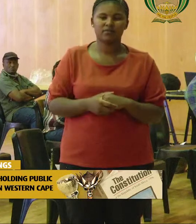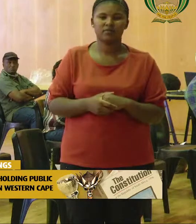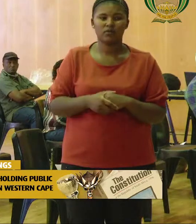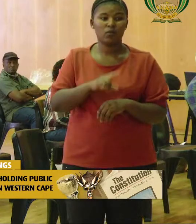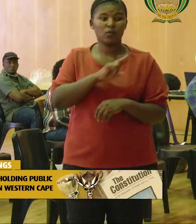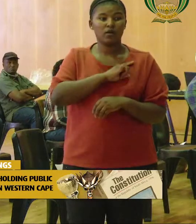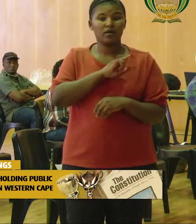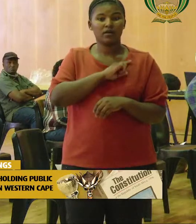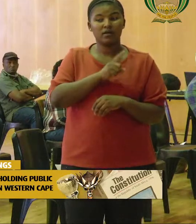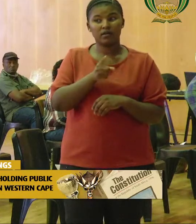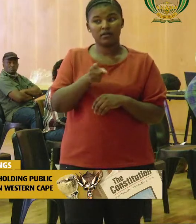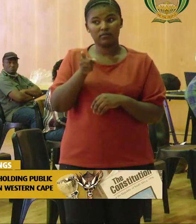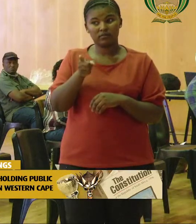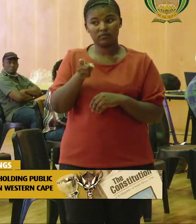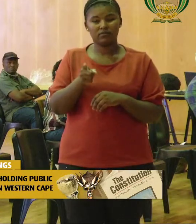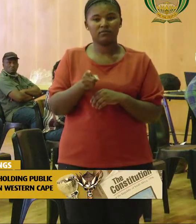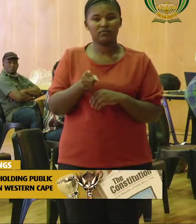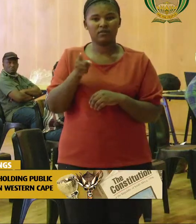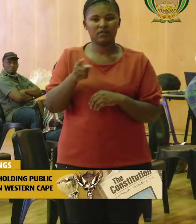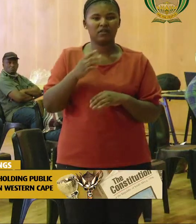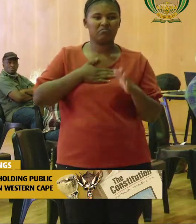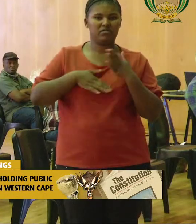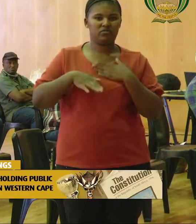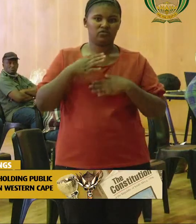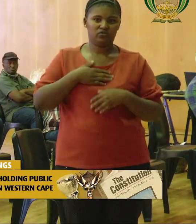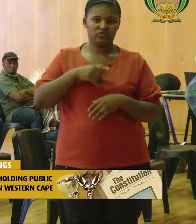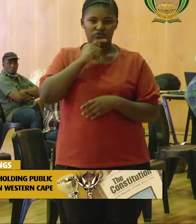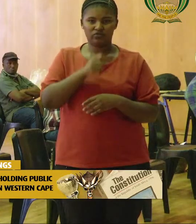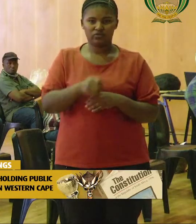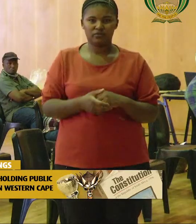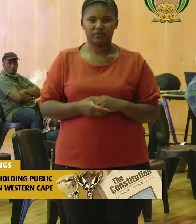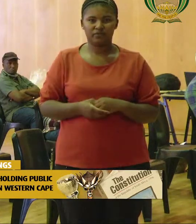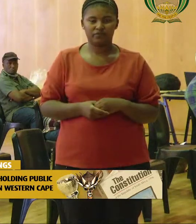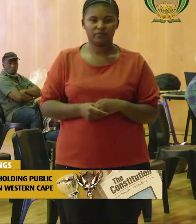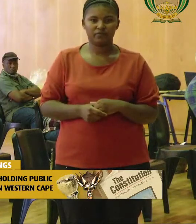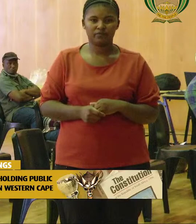they are bearing the brunt on the ground.